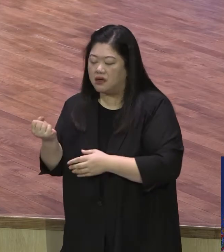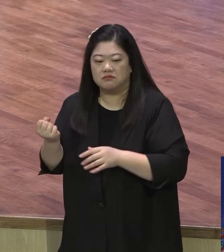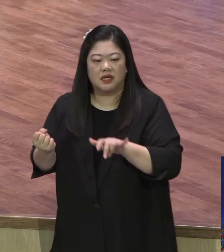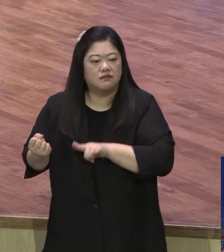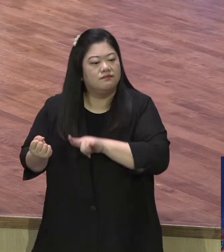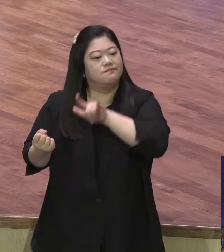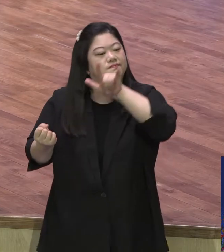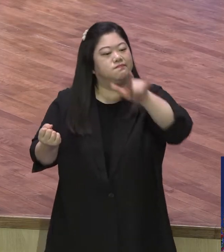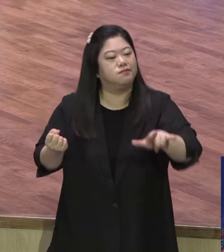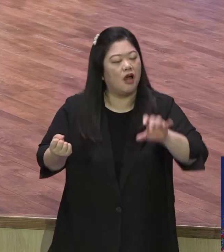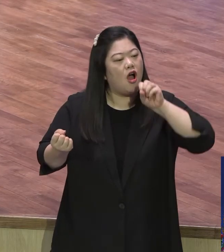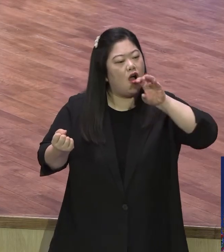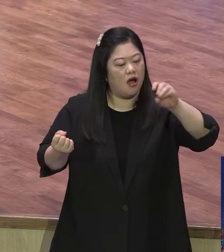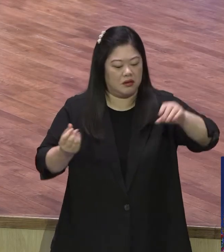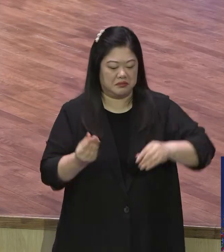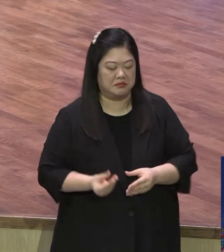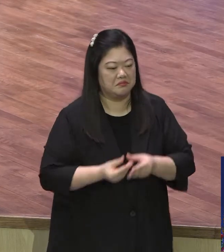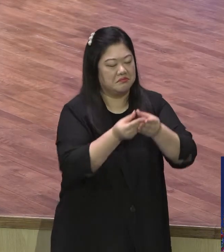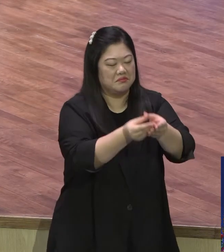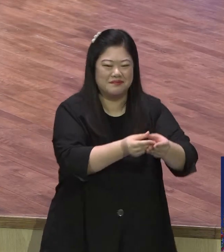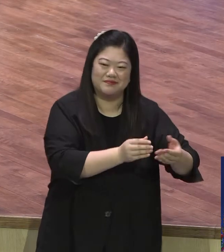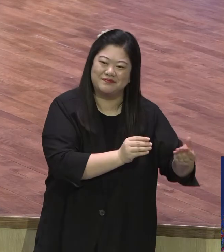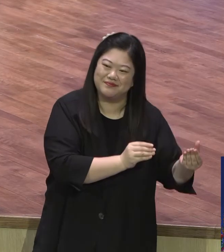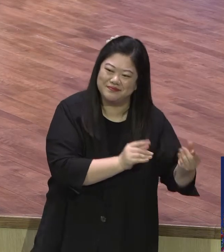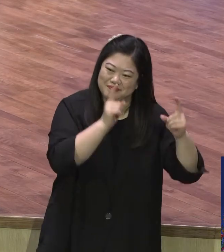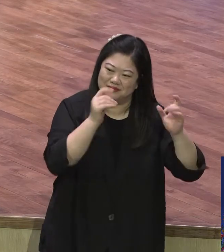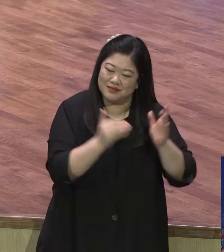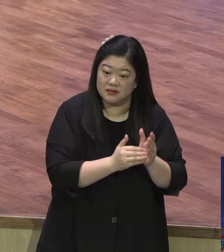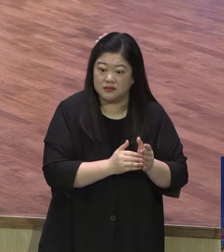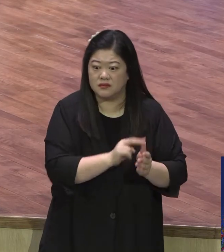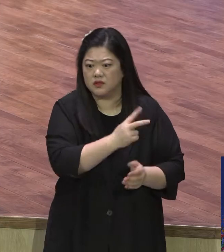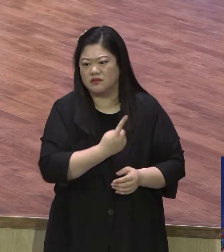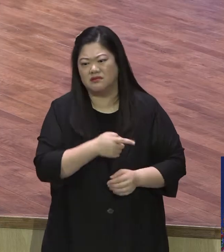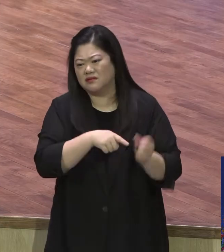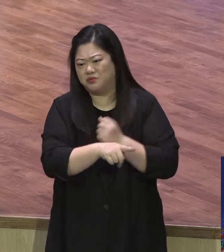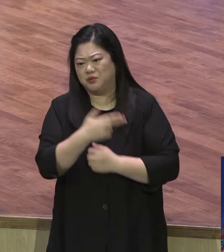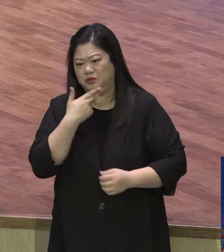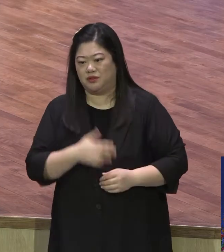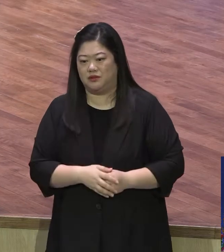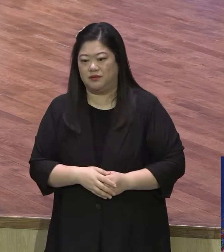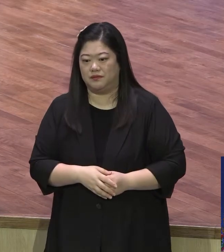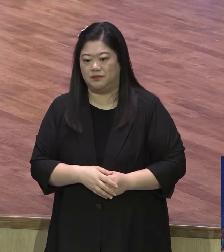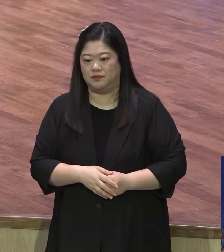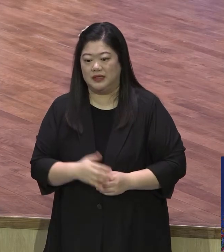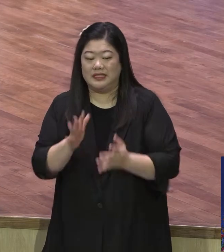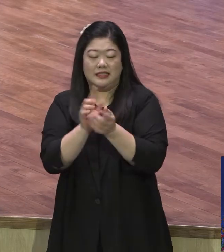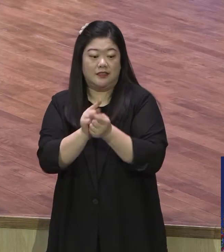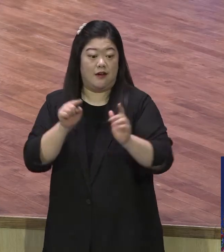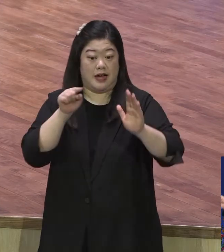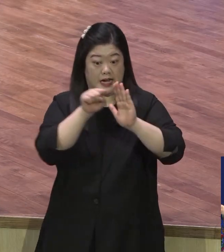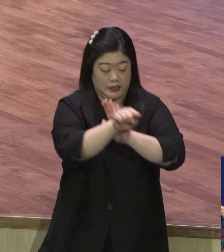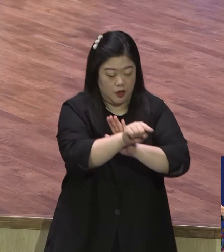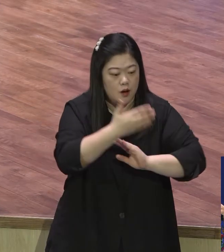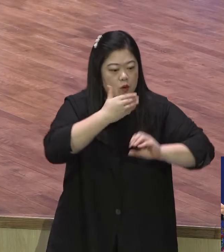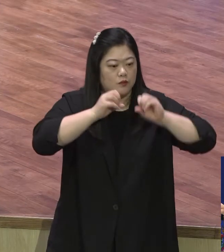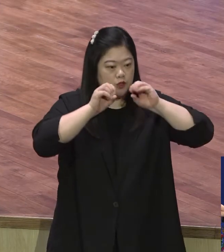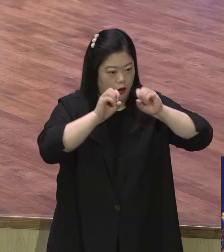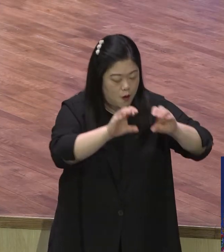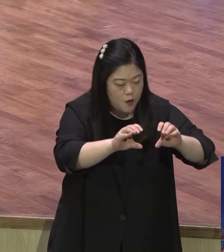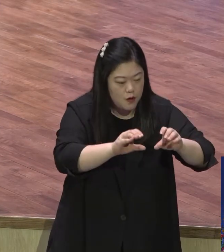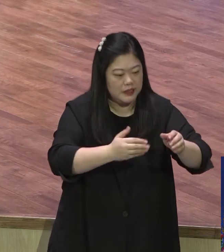지속할 시스템이 다 되는 거예요 메시지가 다 있어요 그래서 계속해서 제자 키워가지고 내 대신 나가서 보험증